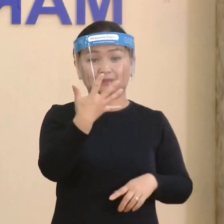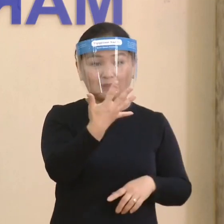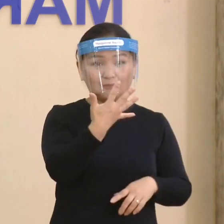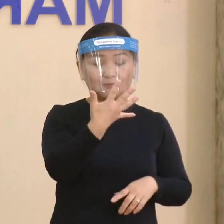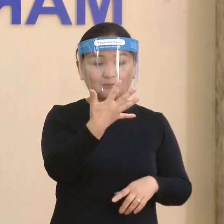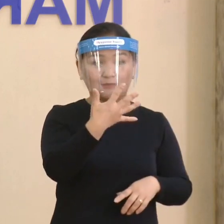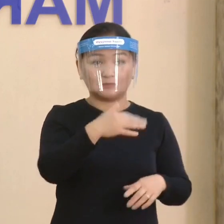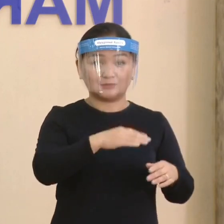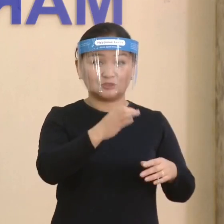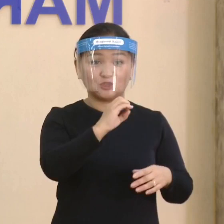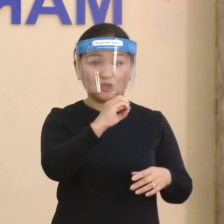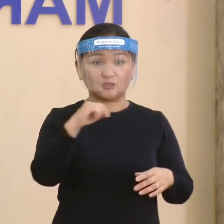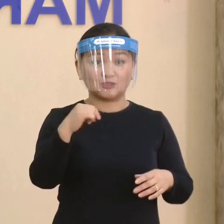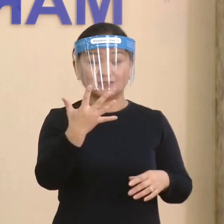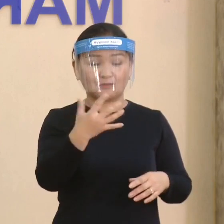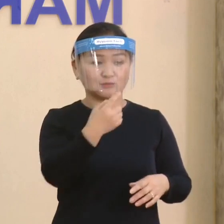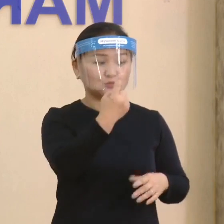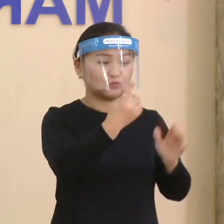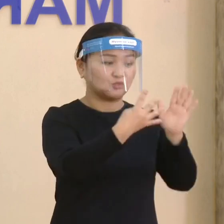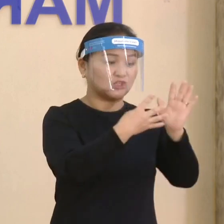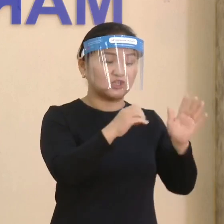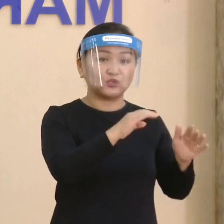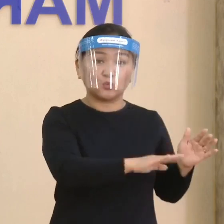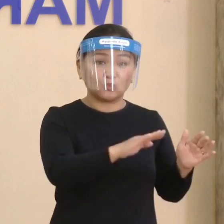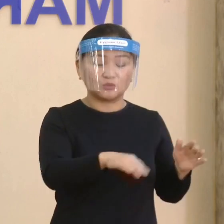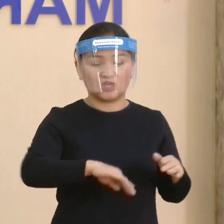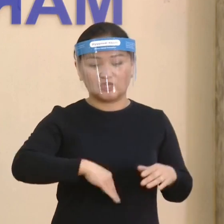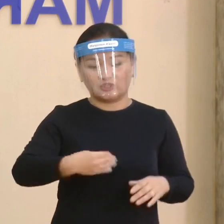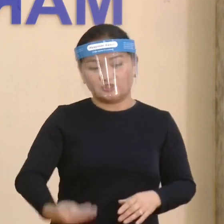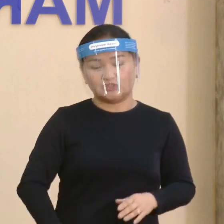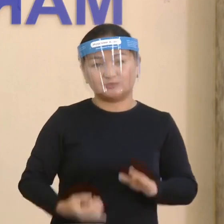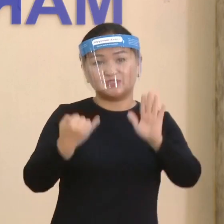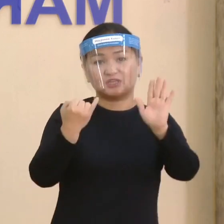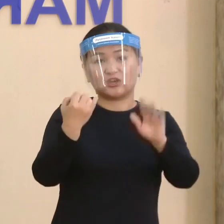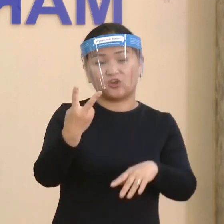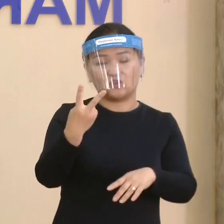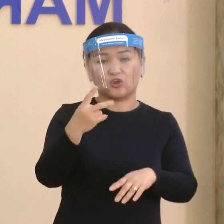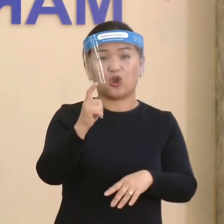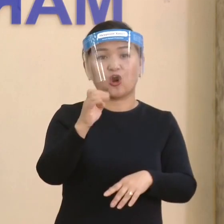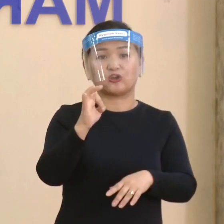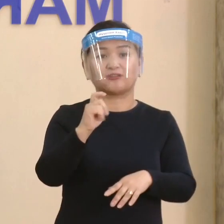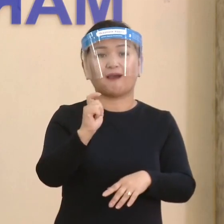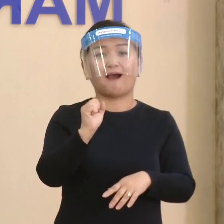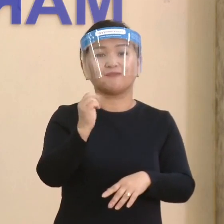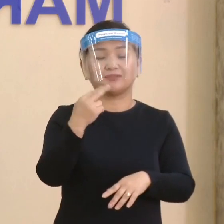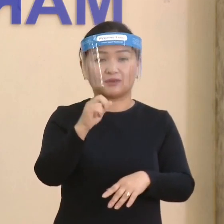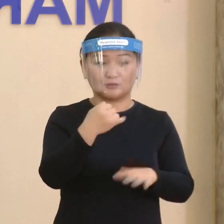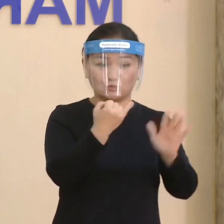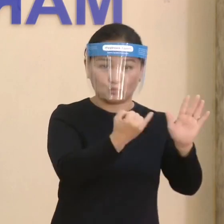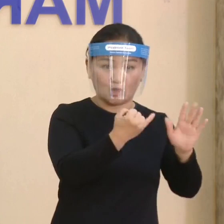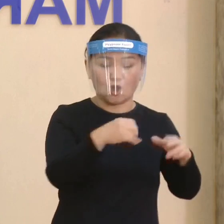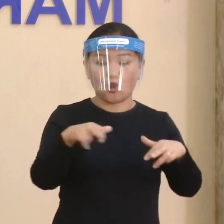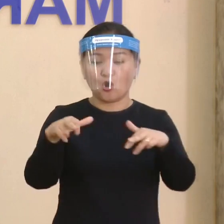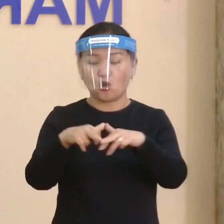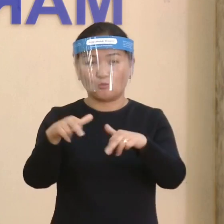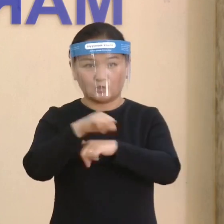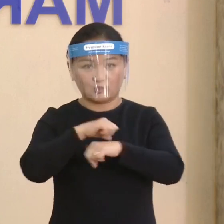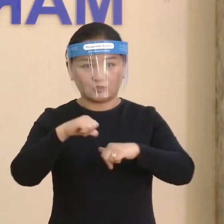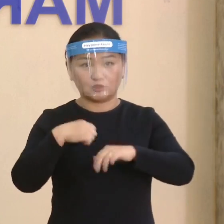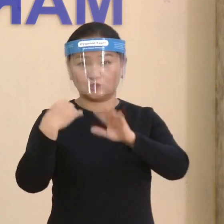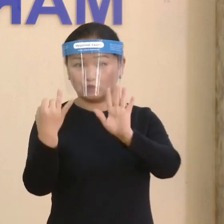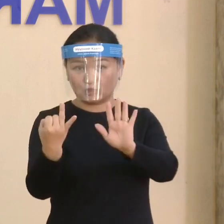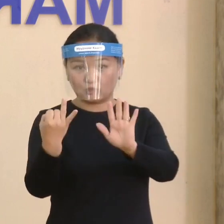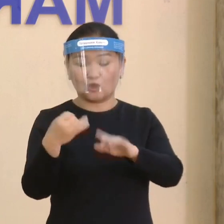хүртэлх насны 100 иргэн хүүхэд, жирэмсэн эмэгтэй 62, хорт хавдартай хүн 6, одоо хөгжлийн бэрхшээлтэй 7,